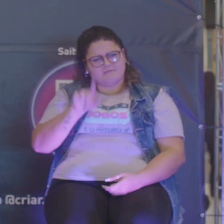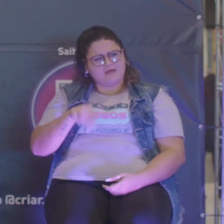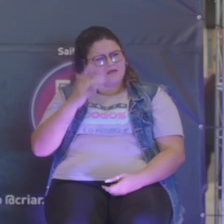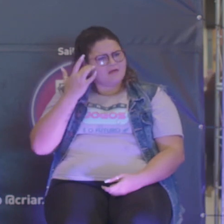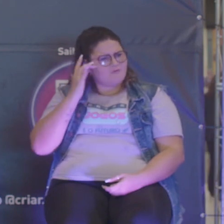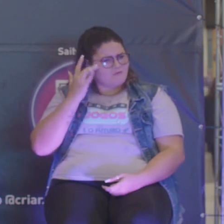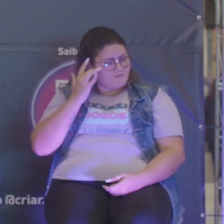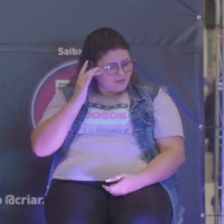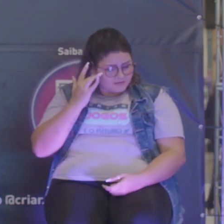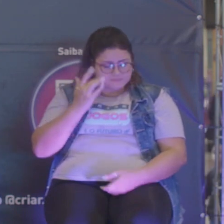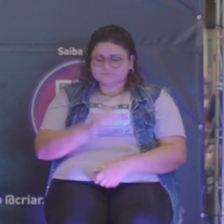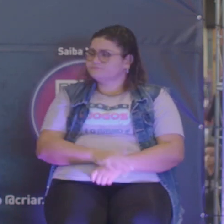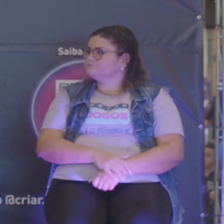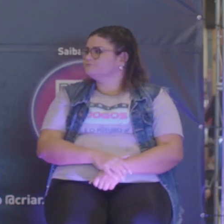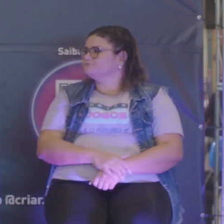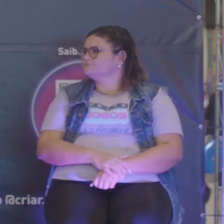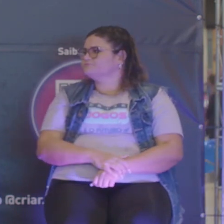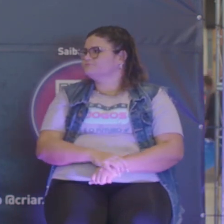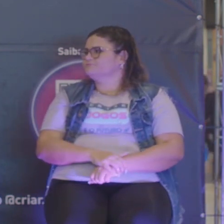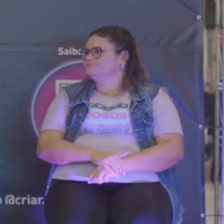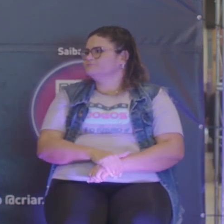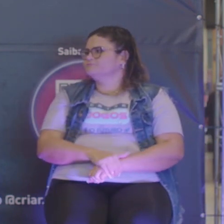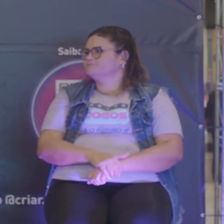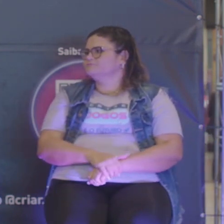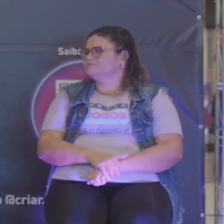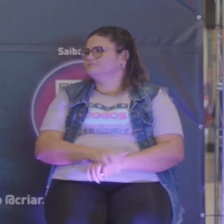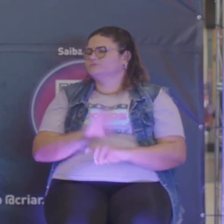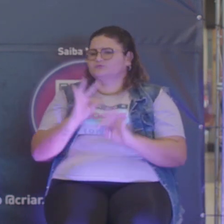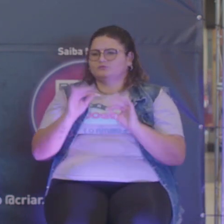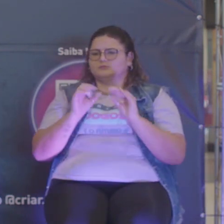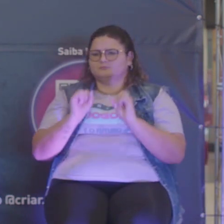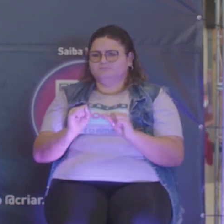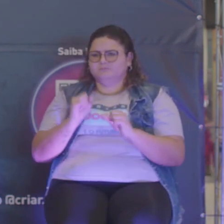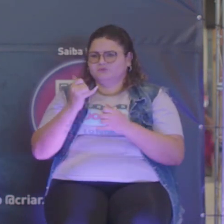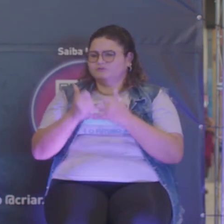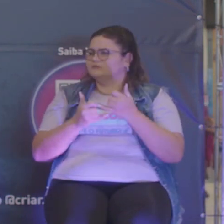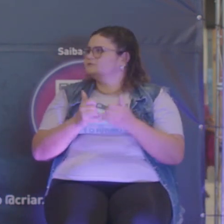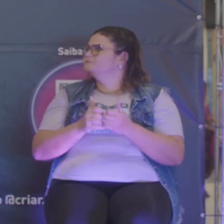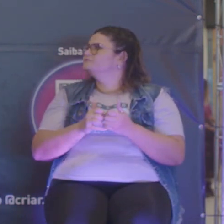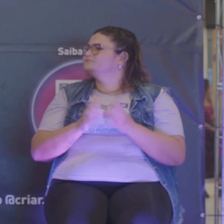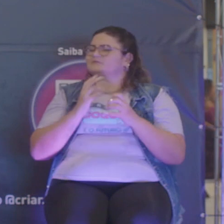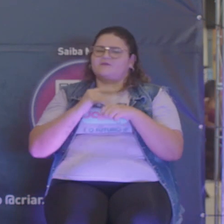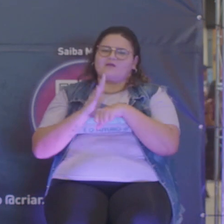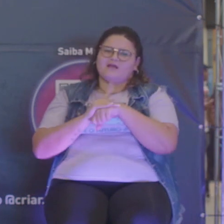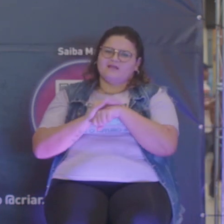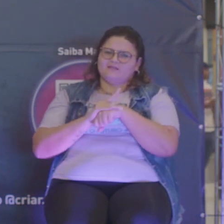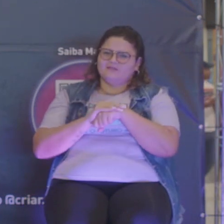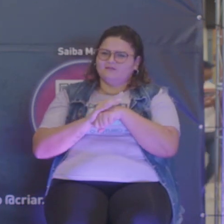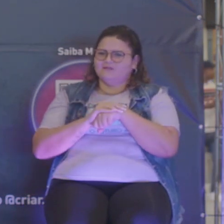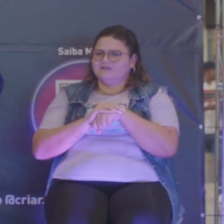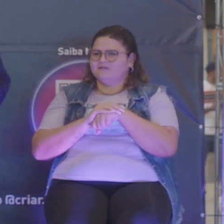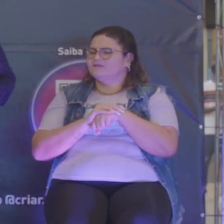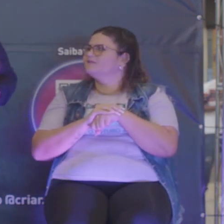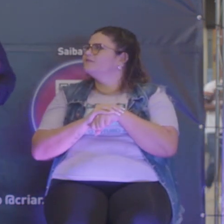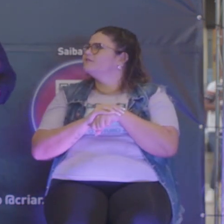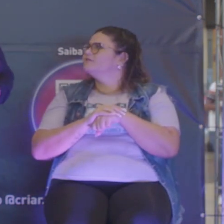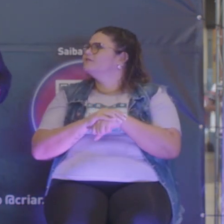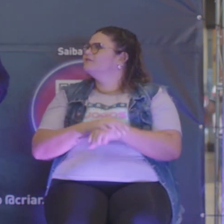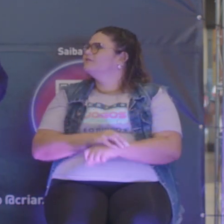é. Assim como todo mundo pode jogar. É verdade, adorei que a gente entrou nessa seara